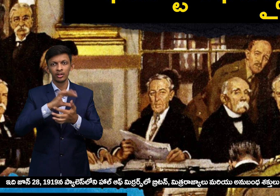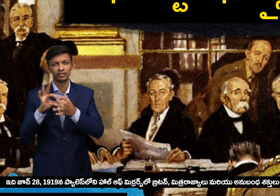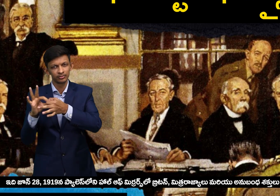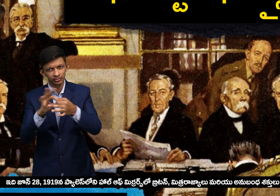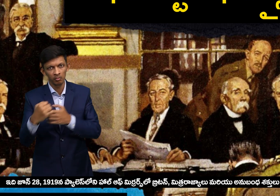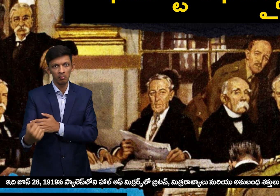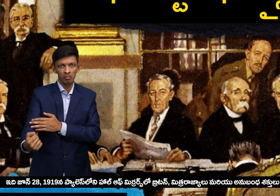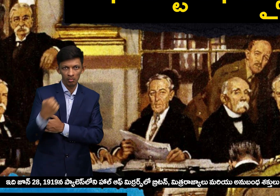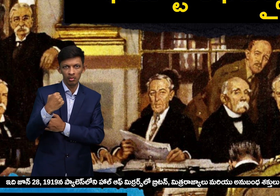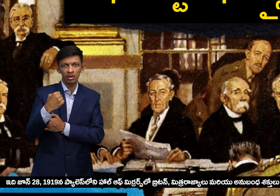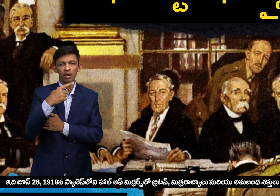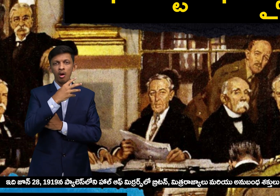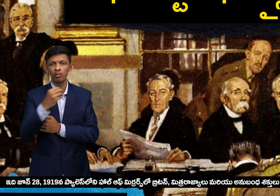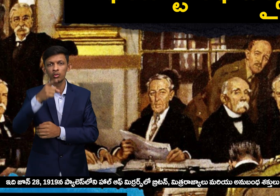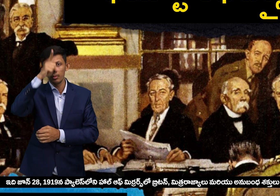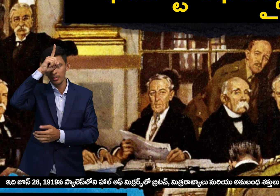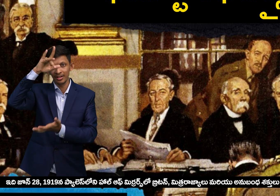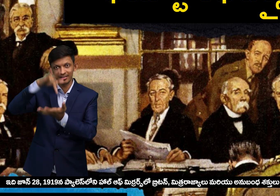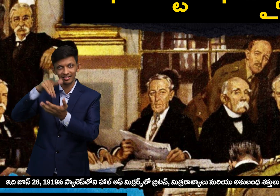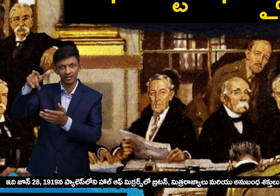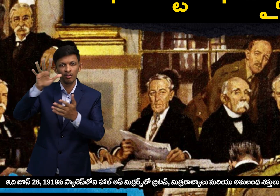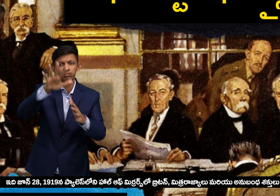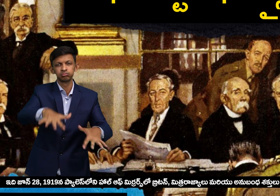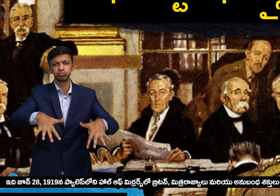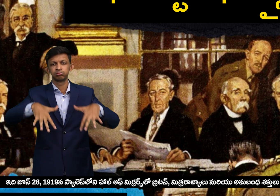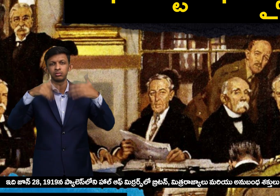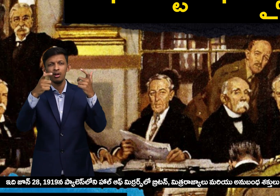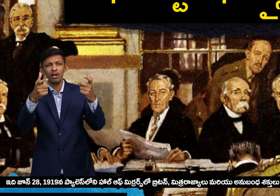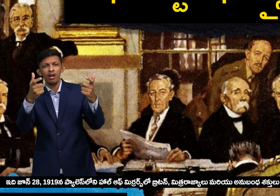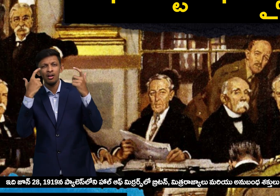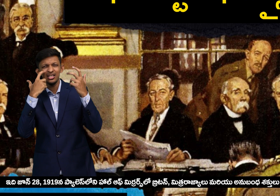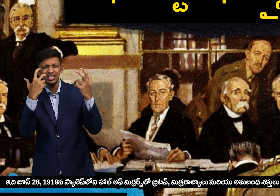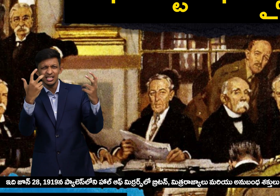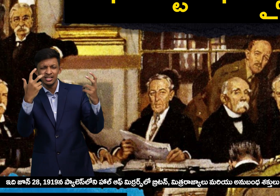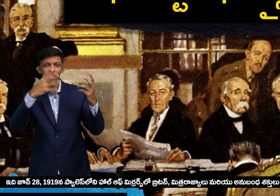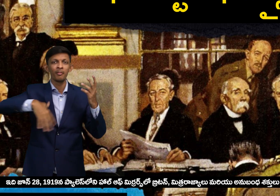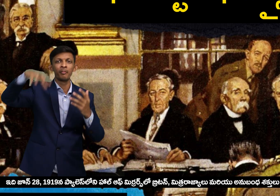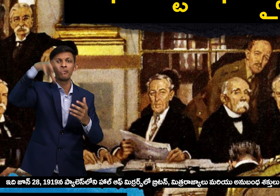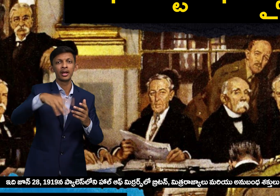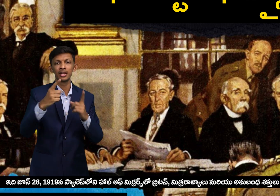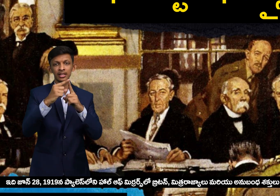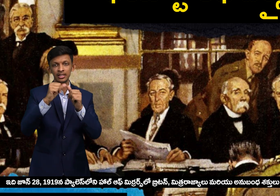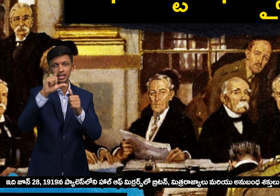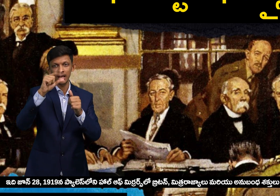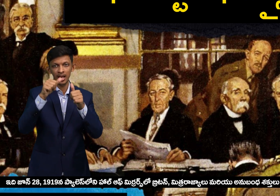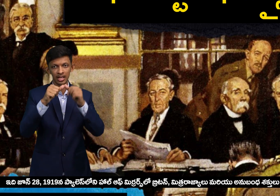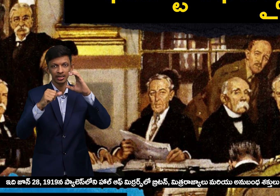మిత్రరాజ్యాలు మరియు అనుబంధ శక్తులు మరియు జర్మనీచే సంతకం చేయబడింది.